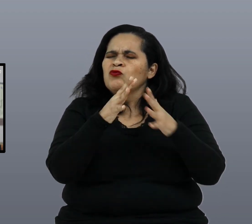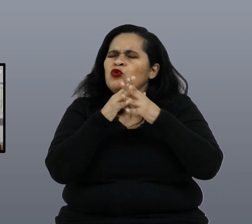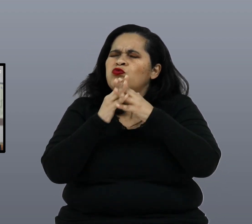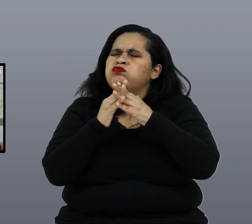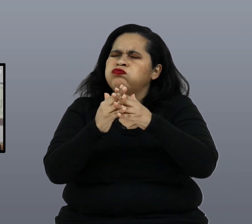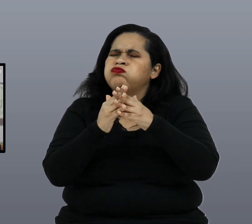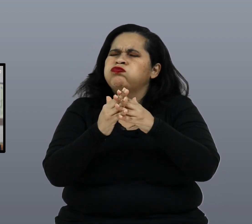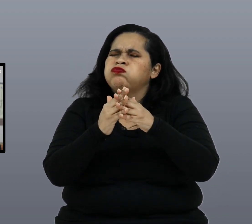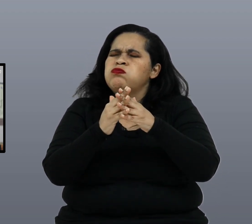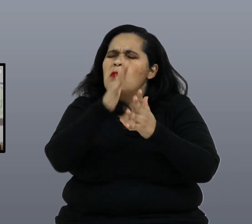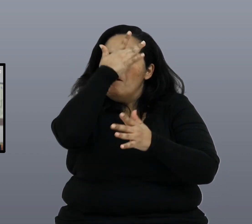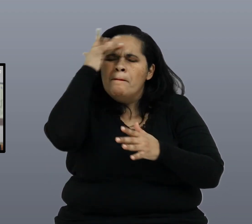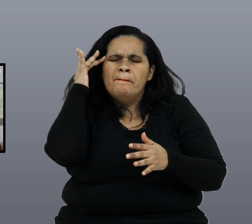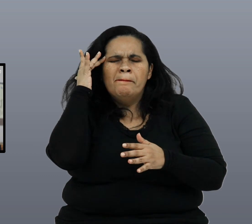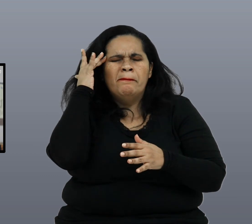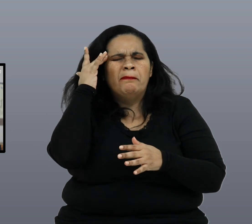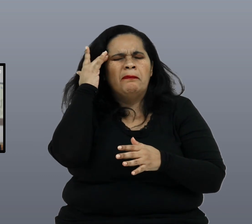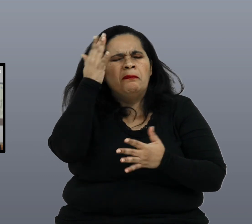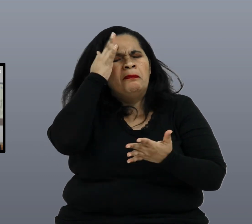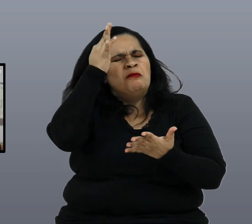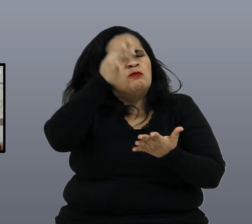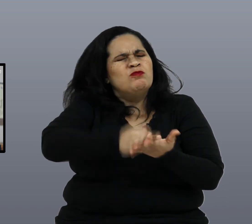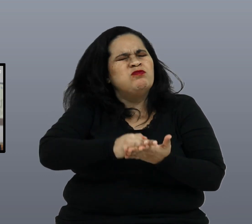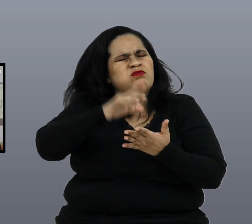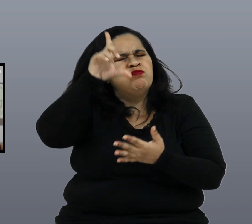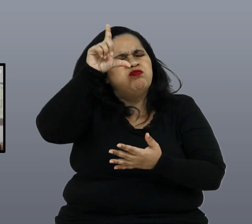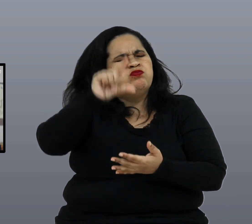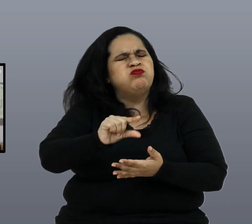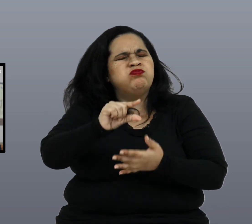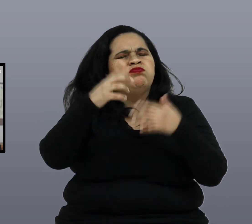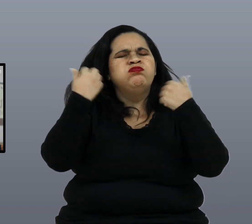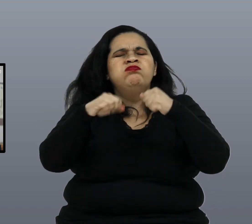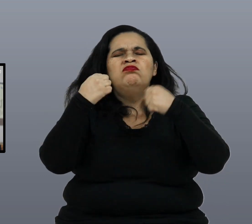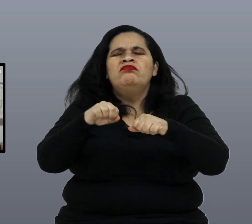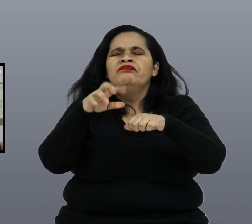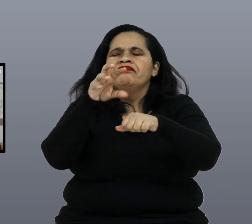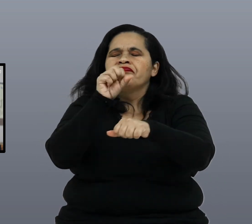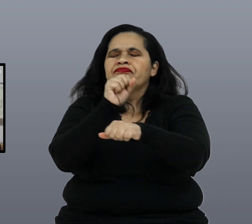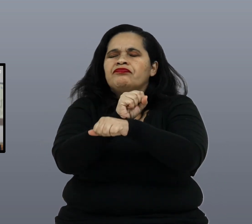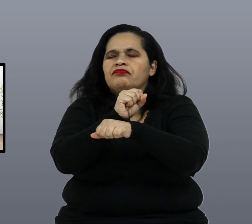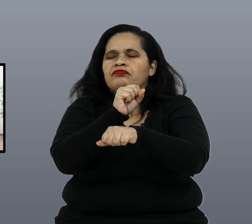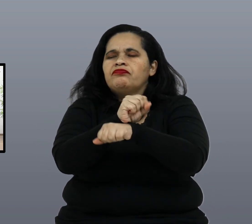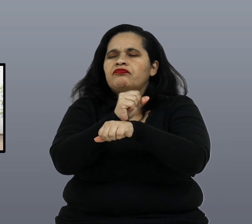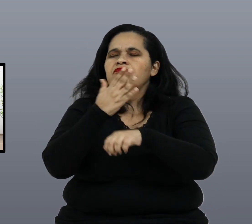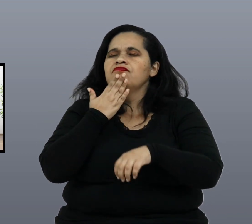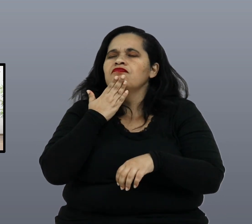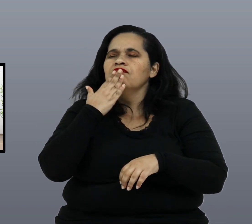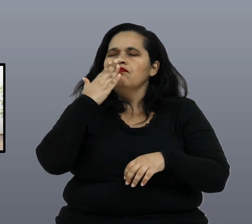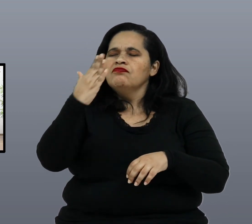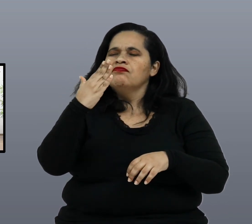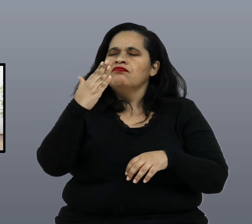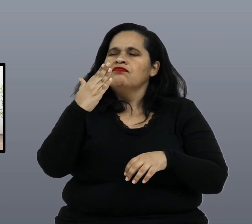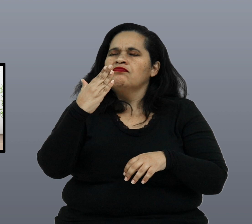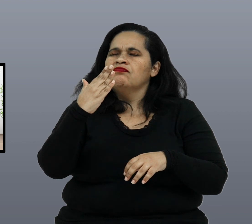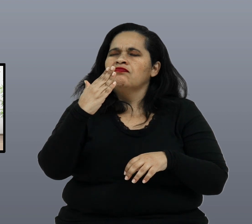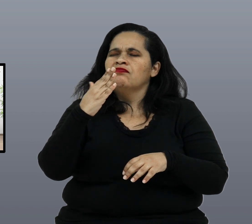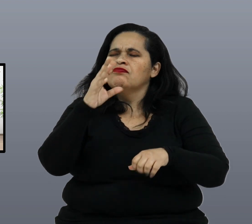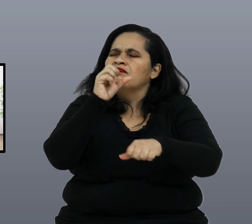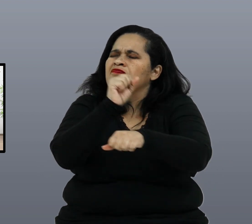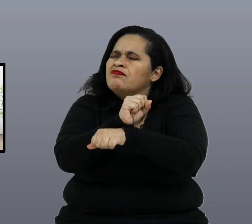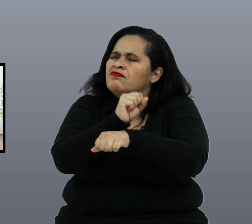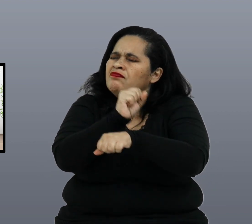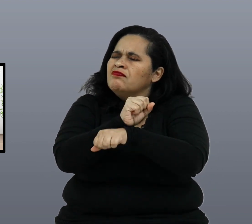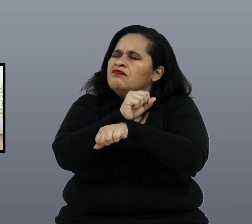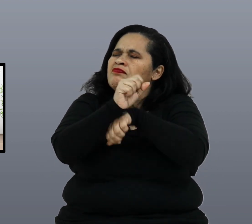que está perdendo a fé, que precisa, meu Deus, de esperança. Renova a nossa esperança de que o Senhor é o Senhor da